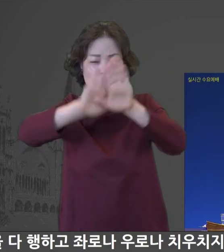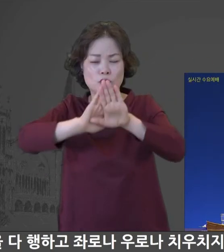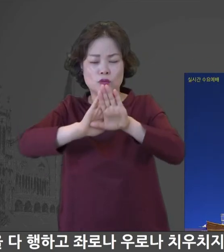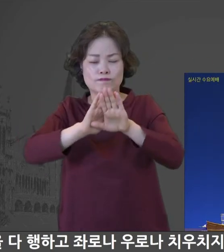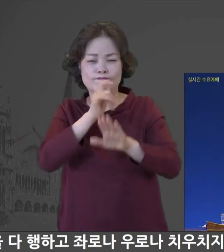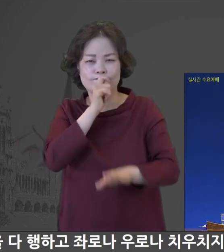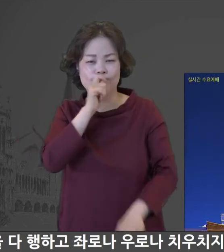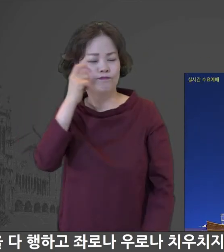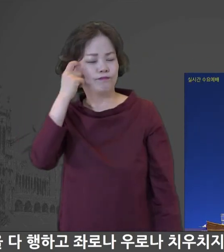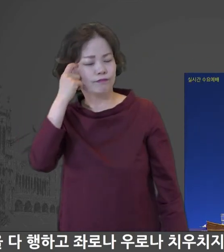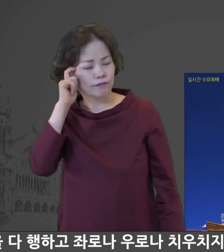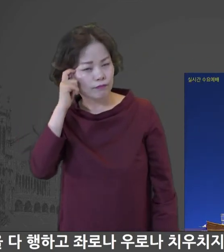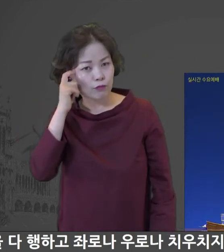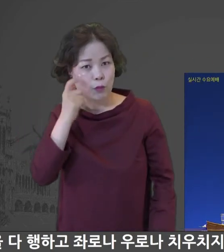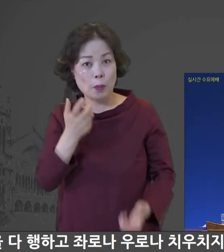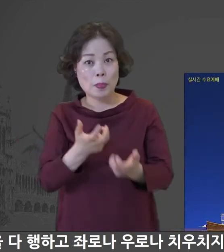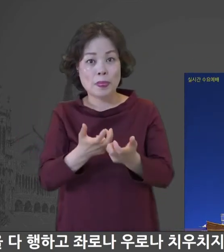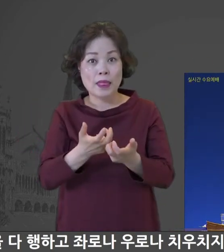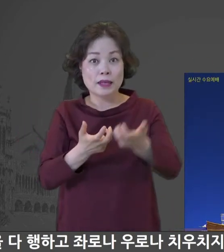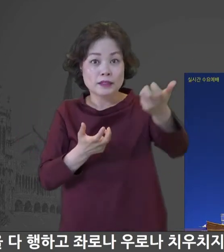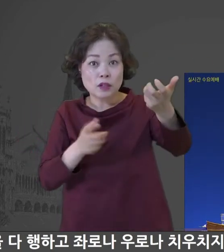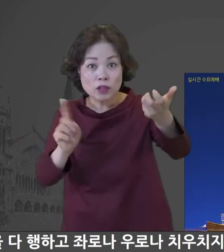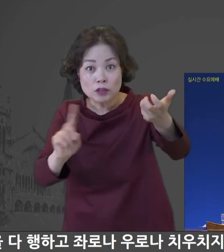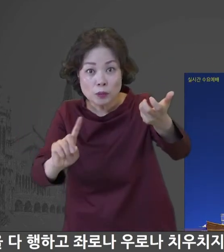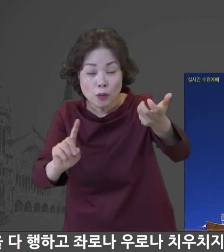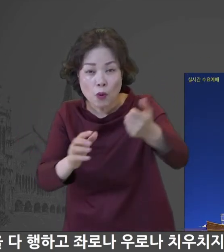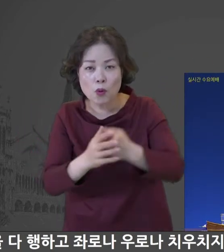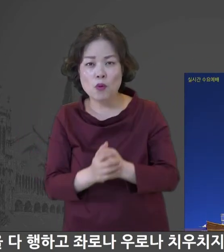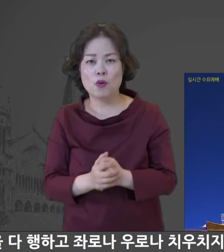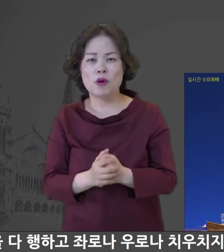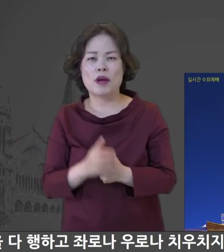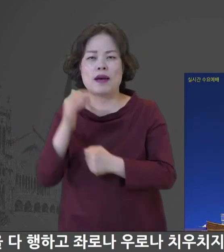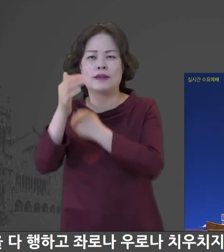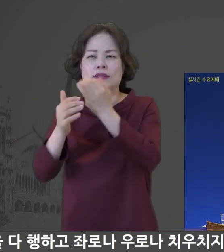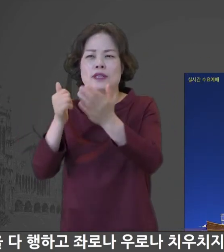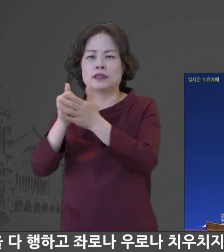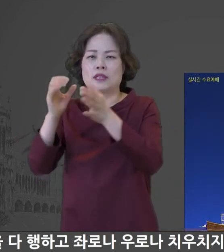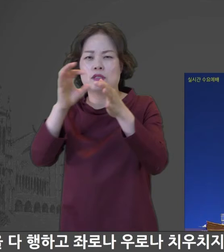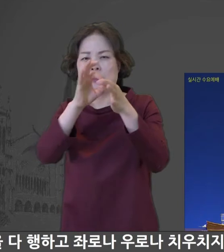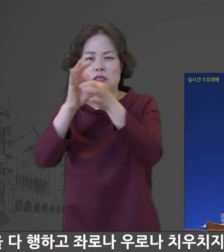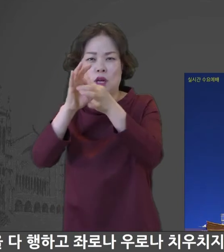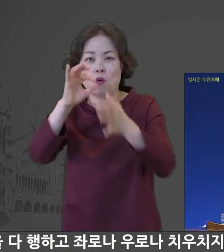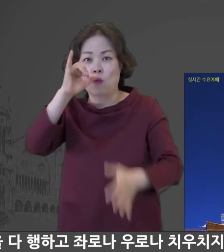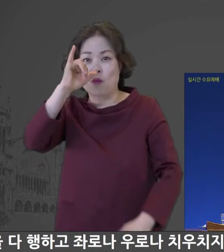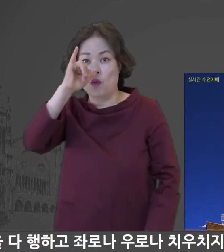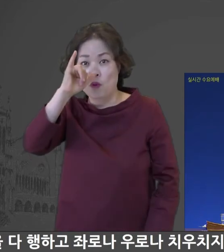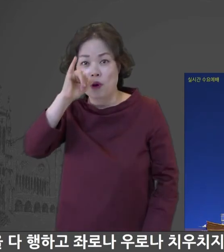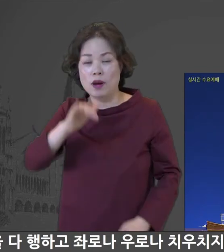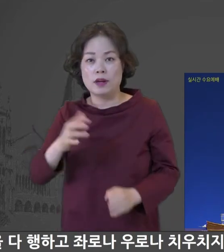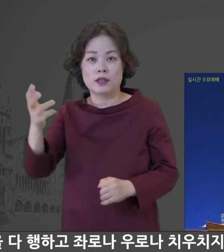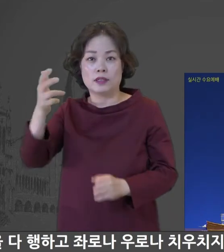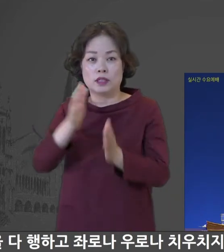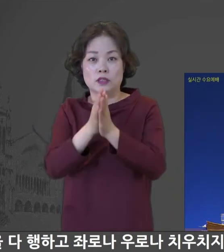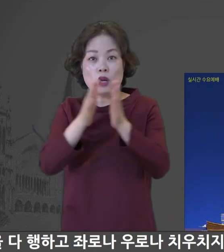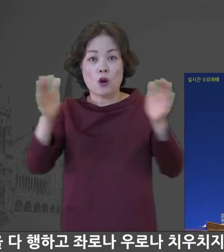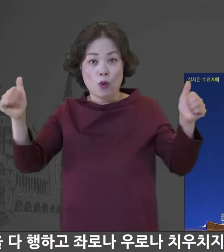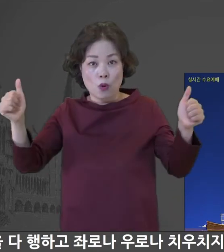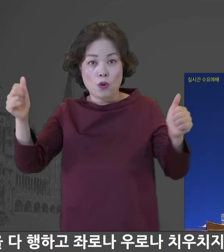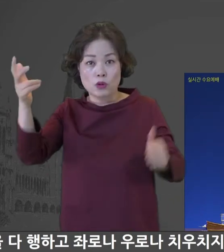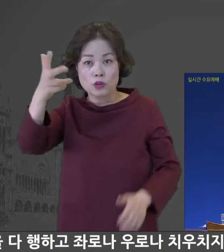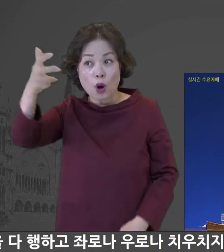여기서 떠나다라는 동사는요, 구약에서 용례들을 보면 하나님과 연결이 되어 있습니다. 여호와와 연결이 되어